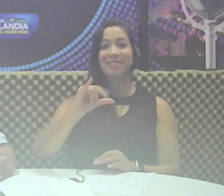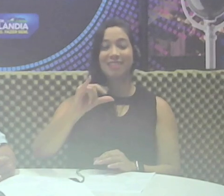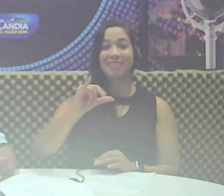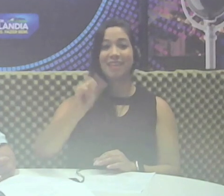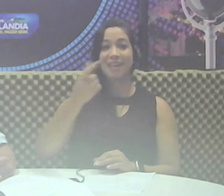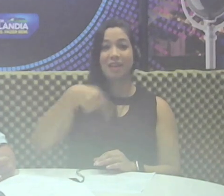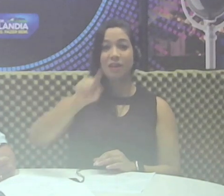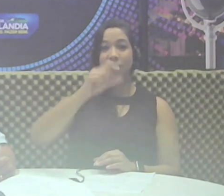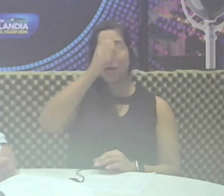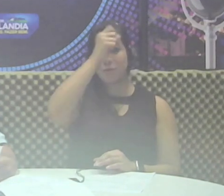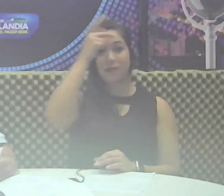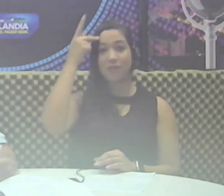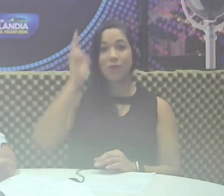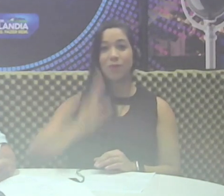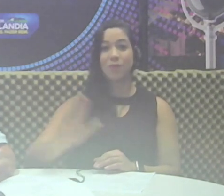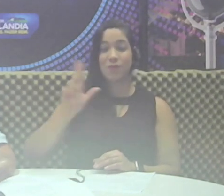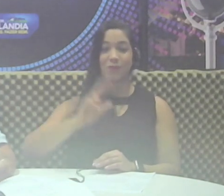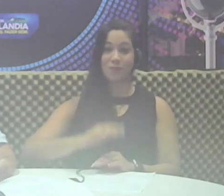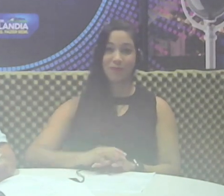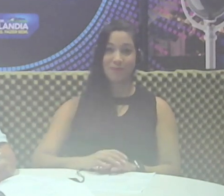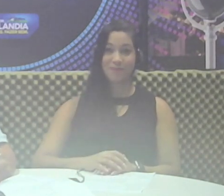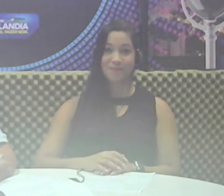de Uberlândia.